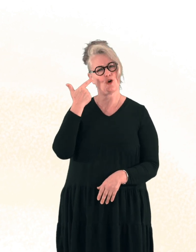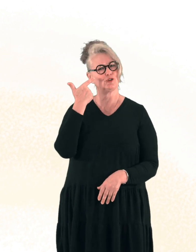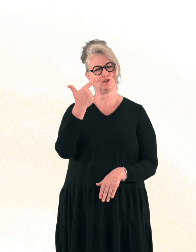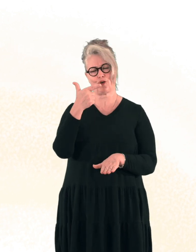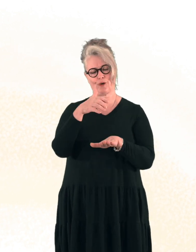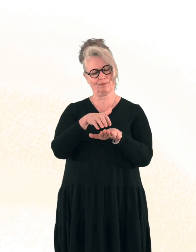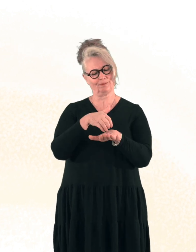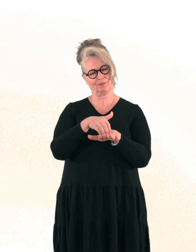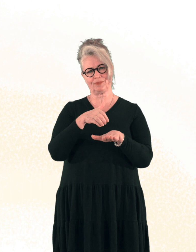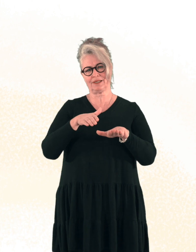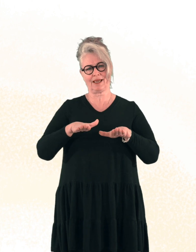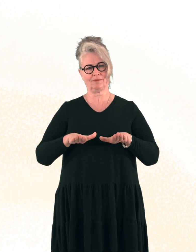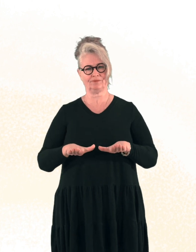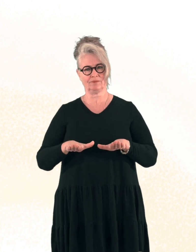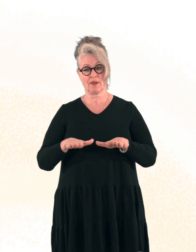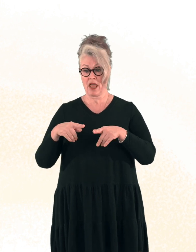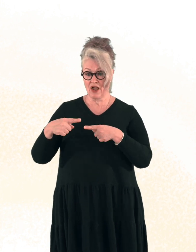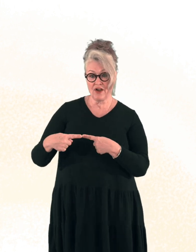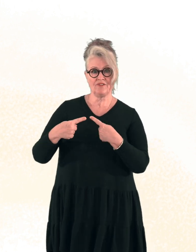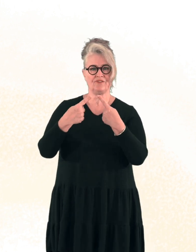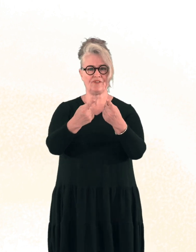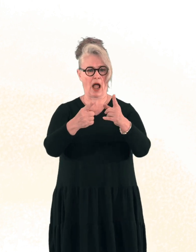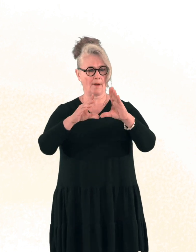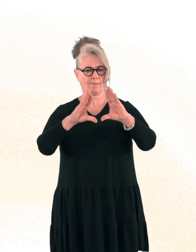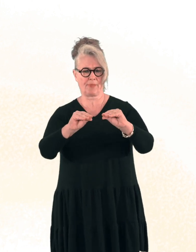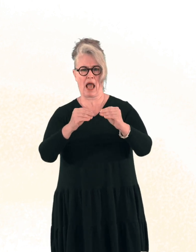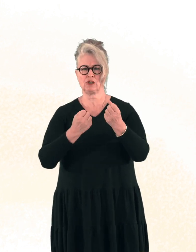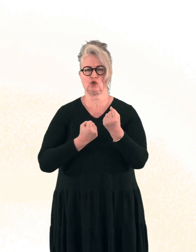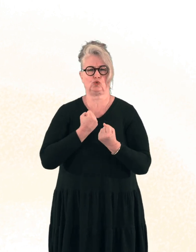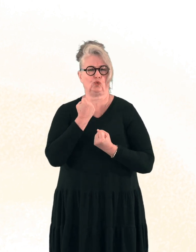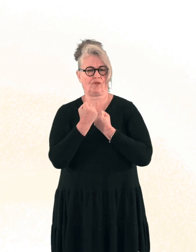de garder les deux pieds et d'être jeté dans le lieu de